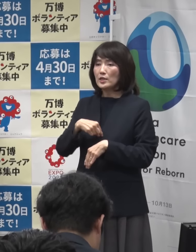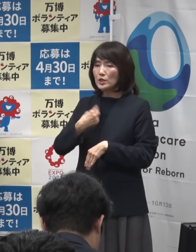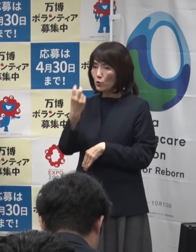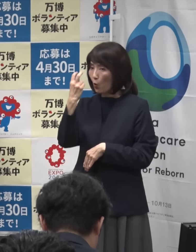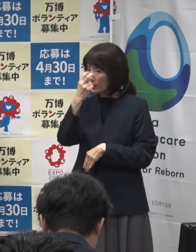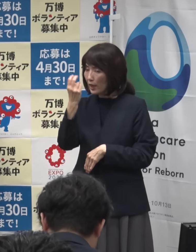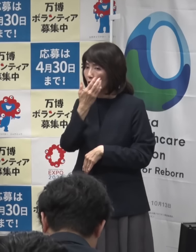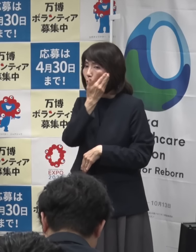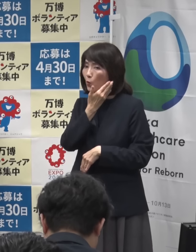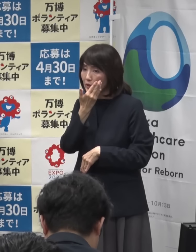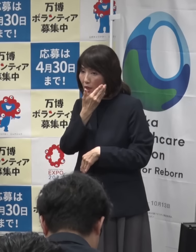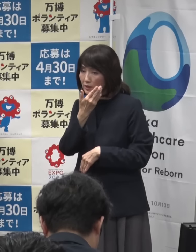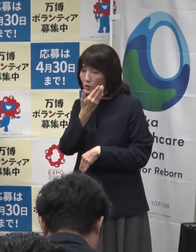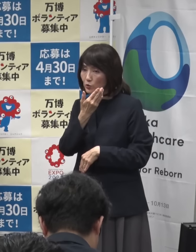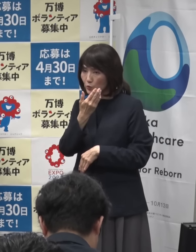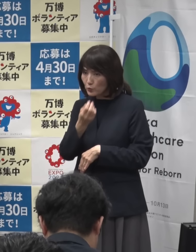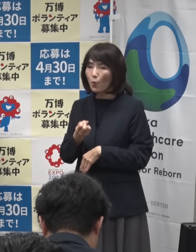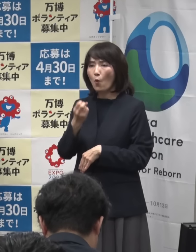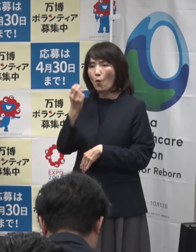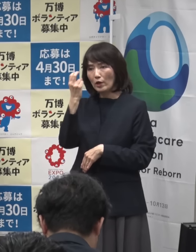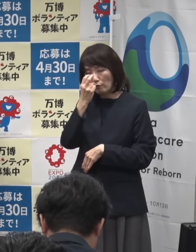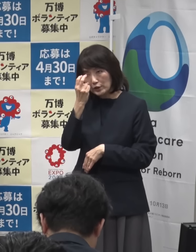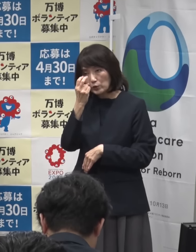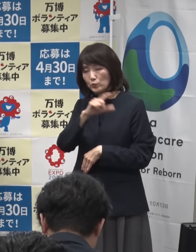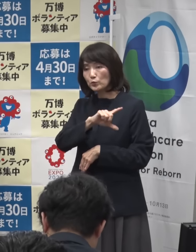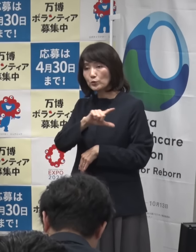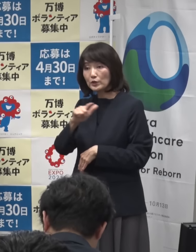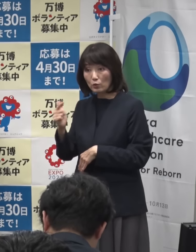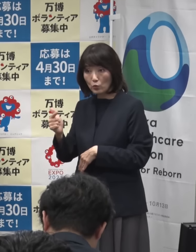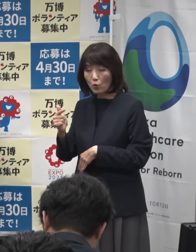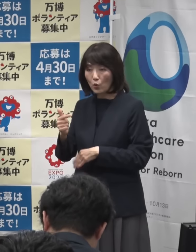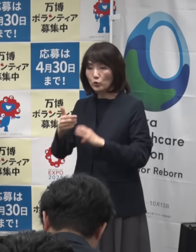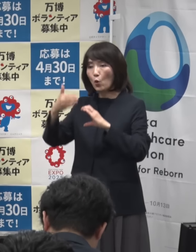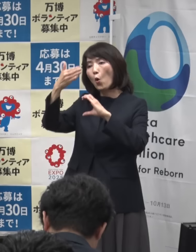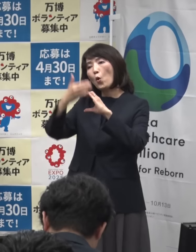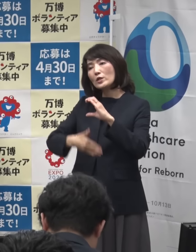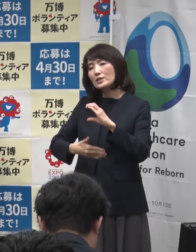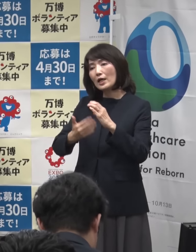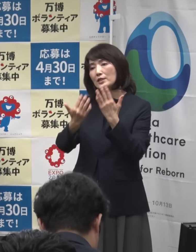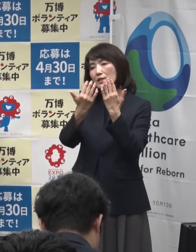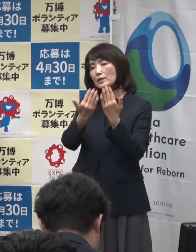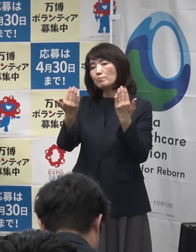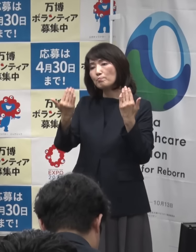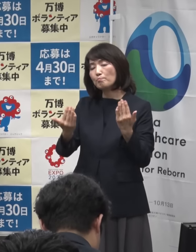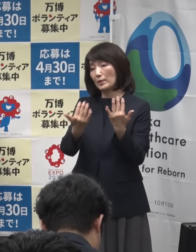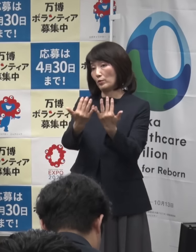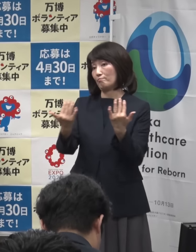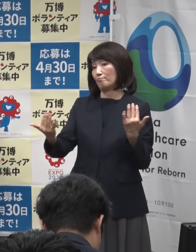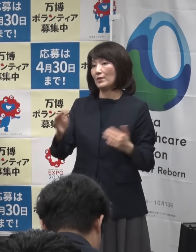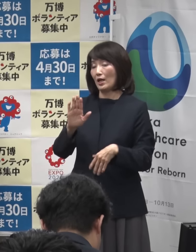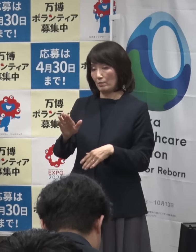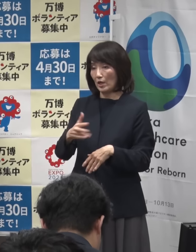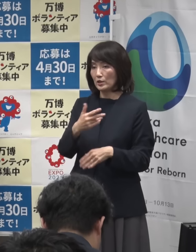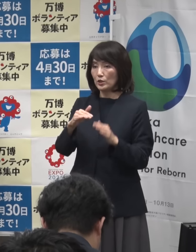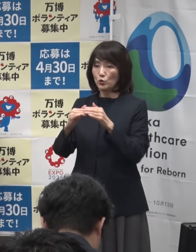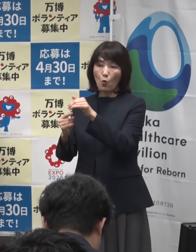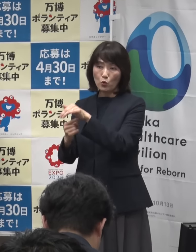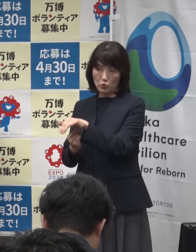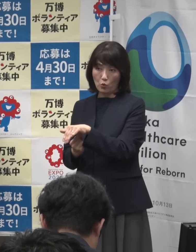の重要性を確認する防災意識の効用というものの写真パネル展を展示をいたします。市町村の広報誌